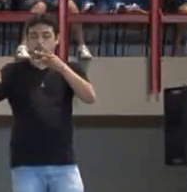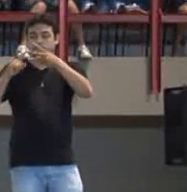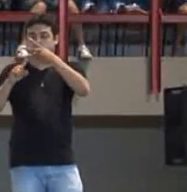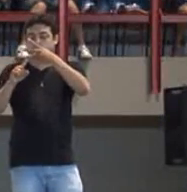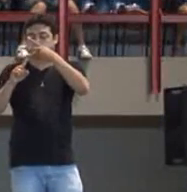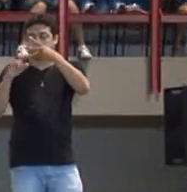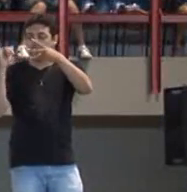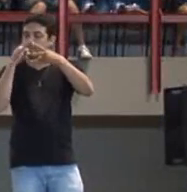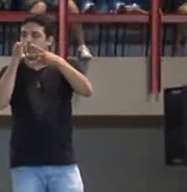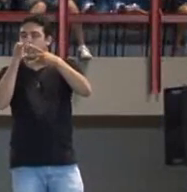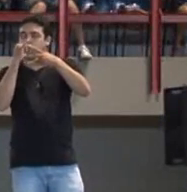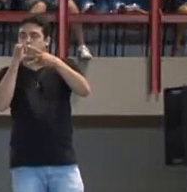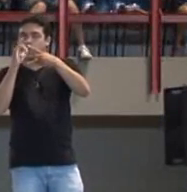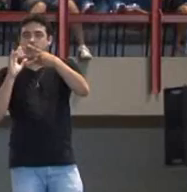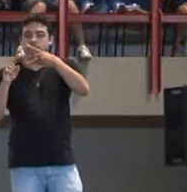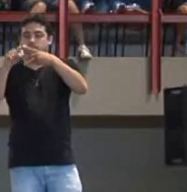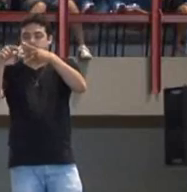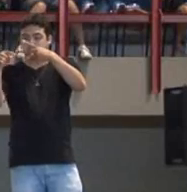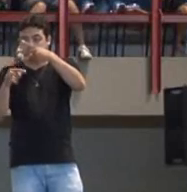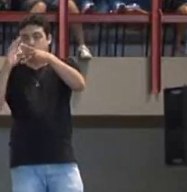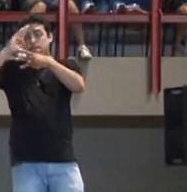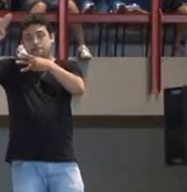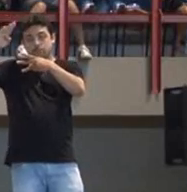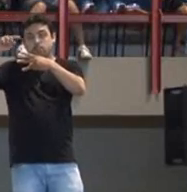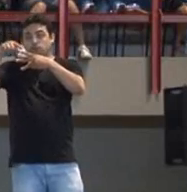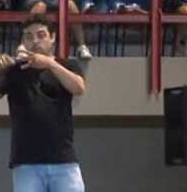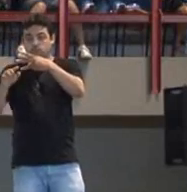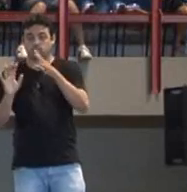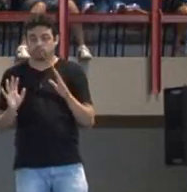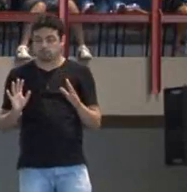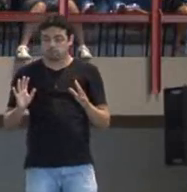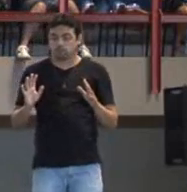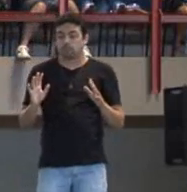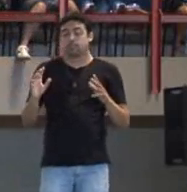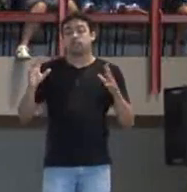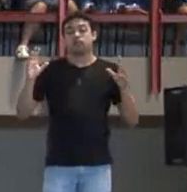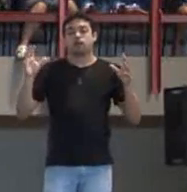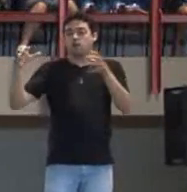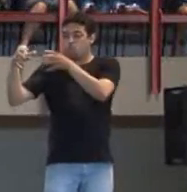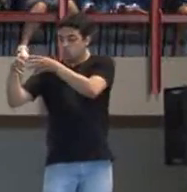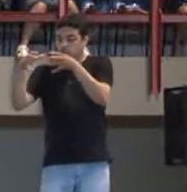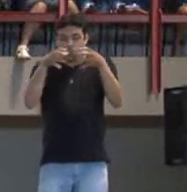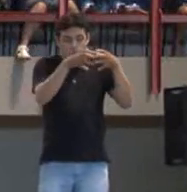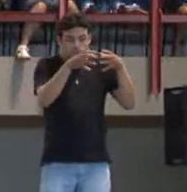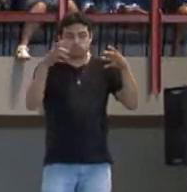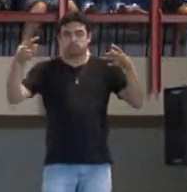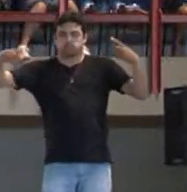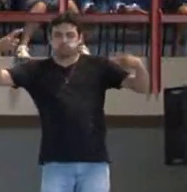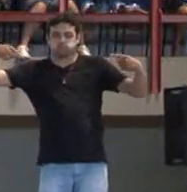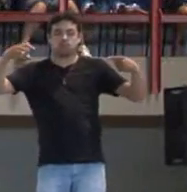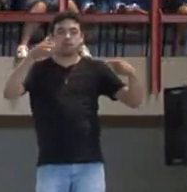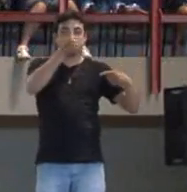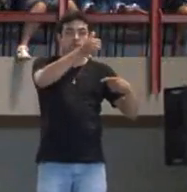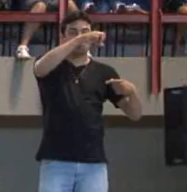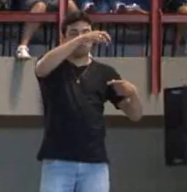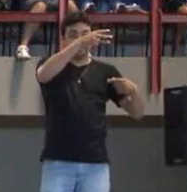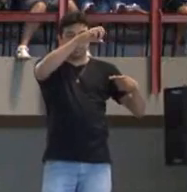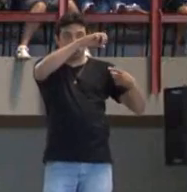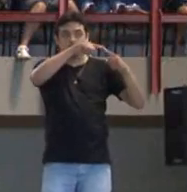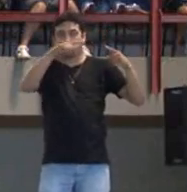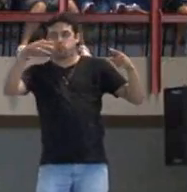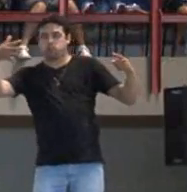Itália isso como os principais esses dois grupos brigaram de 39 a 45 a